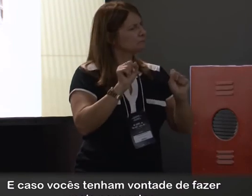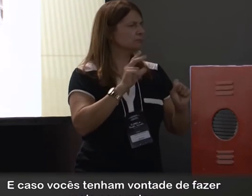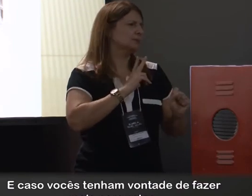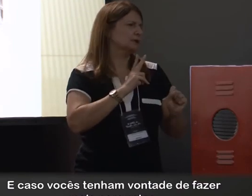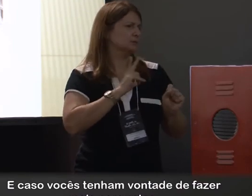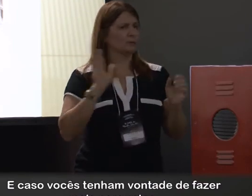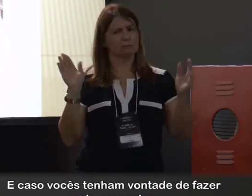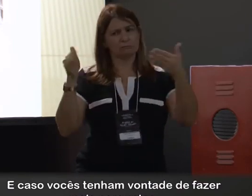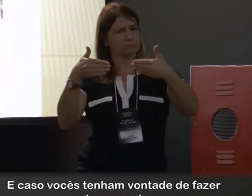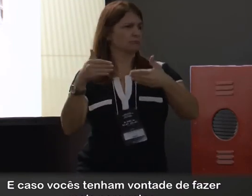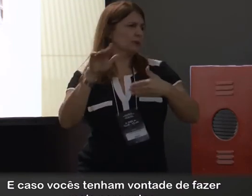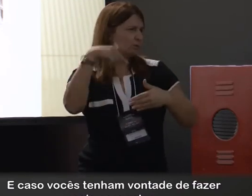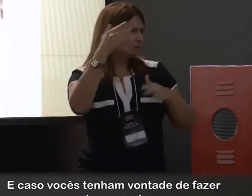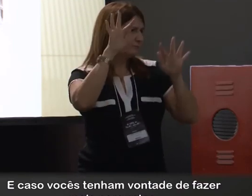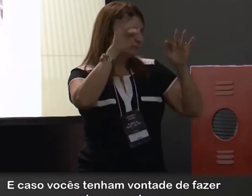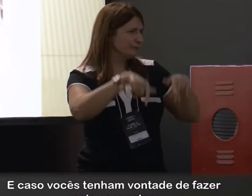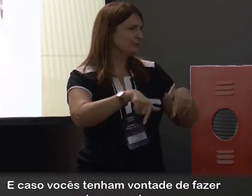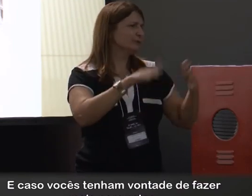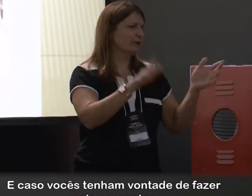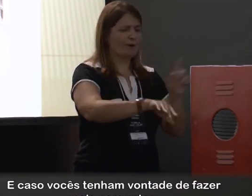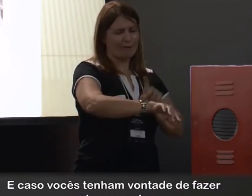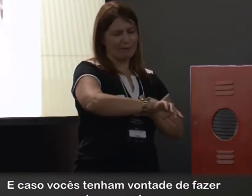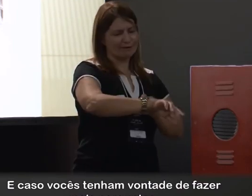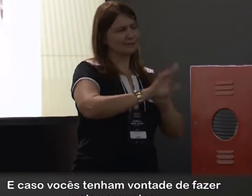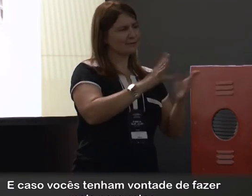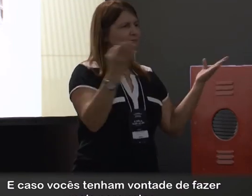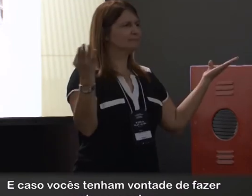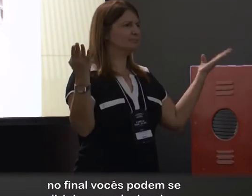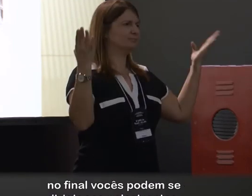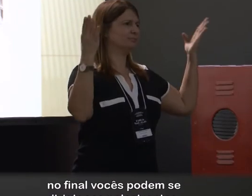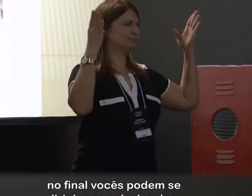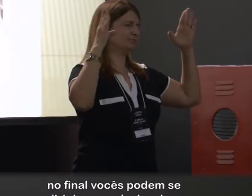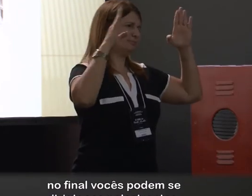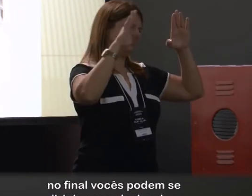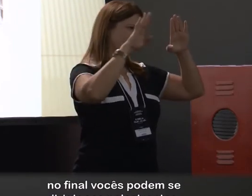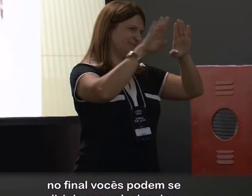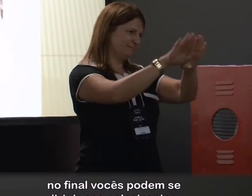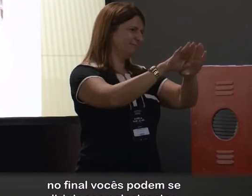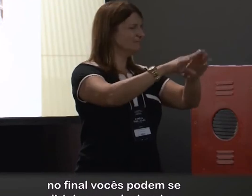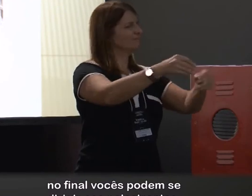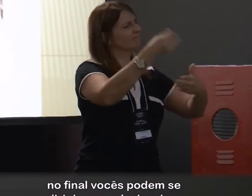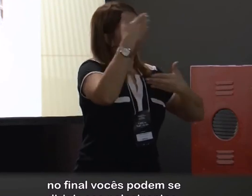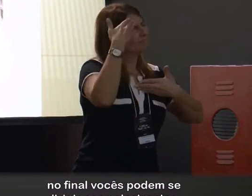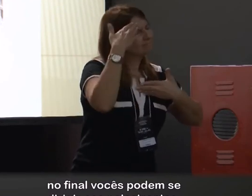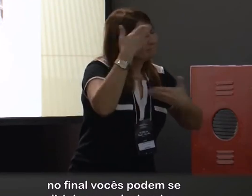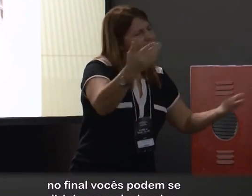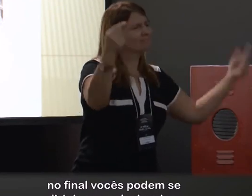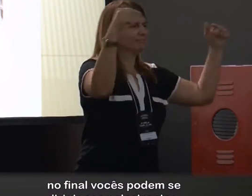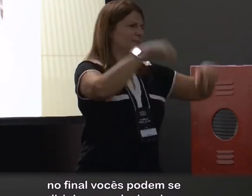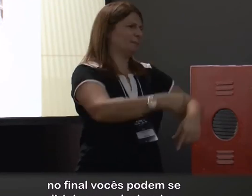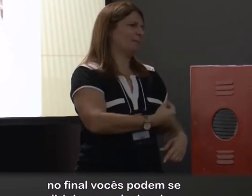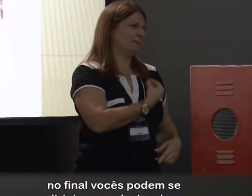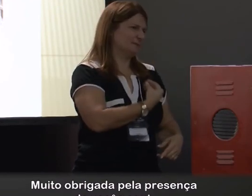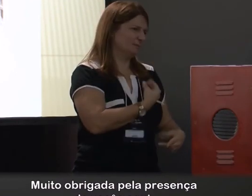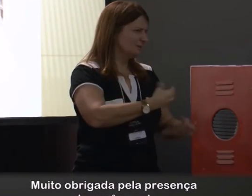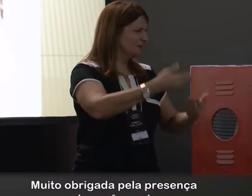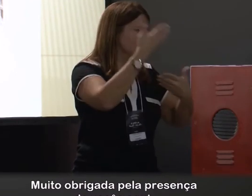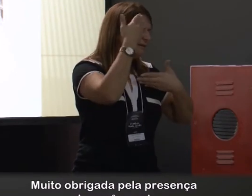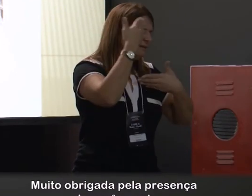E caso vocês tenham vontade de fazer mais perguntas, aqui no final vocês podem se dirigir aos palestrantes. Muito obrigada